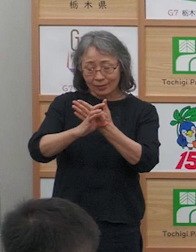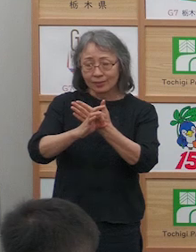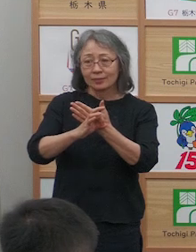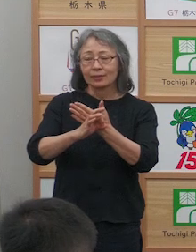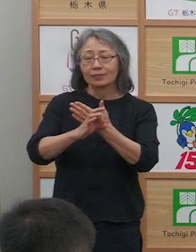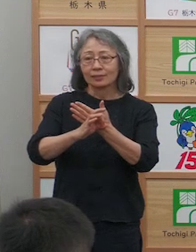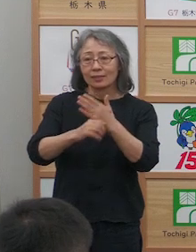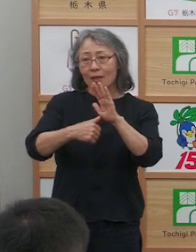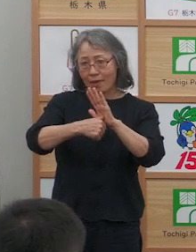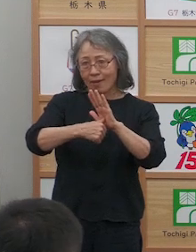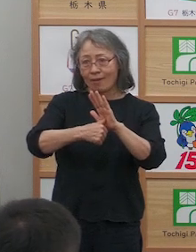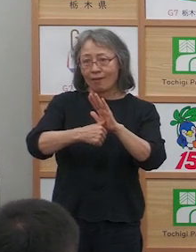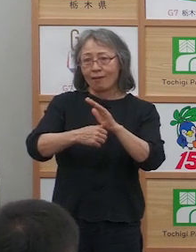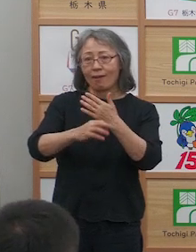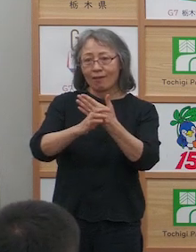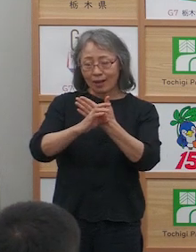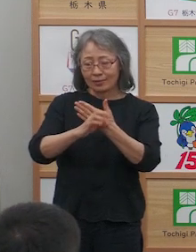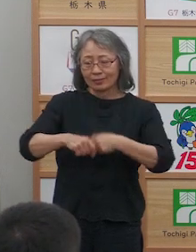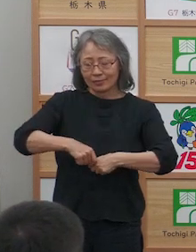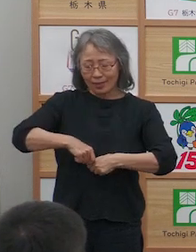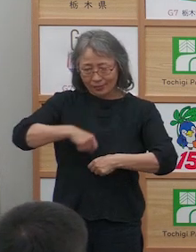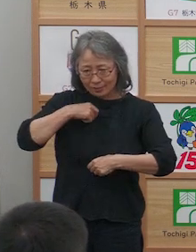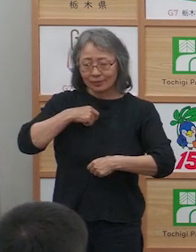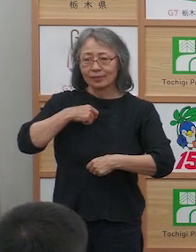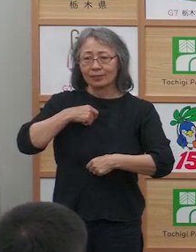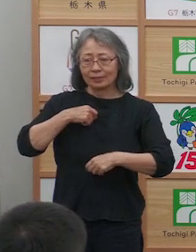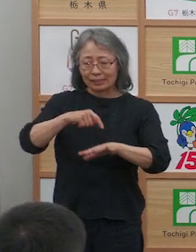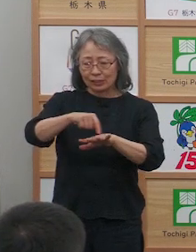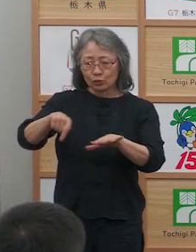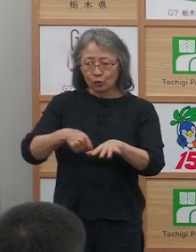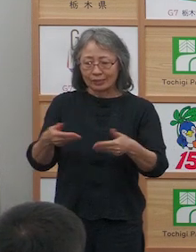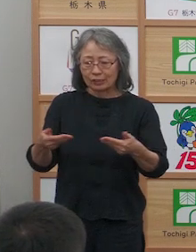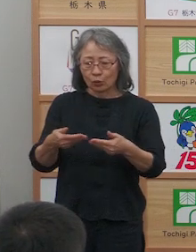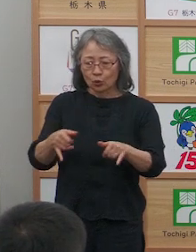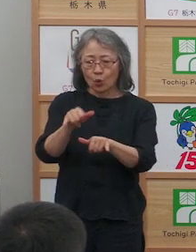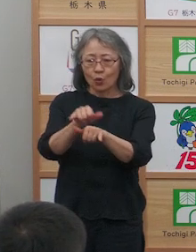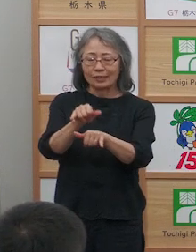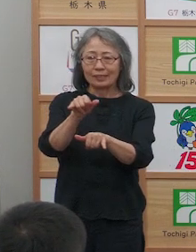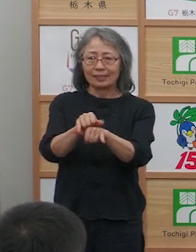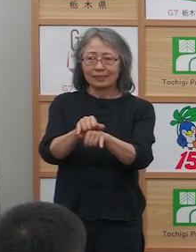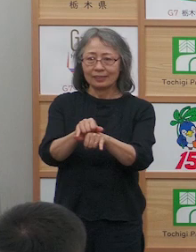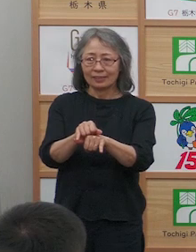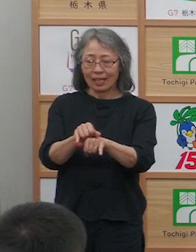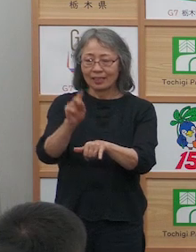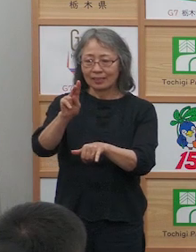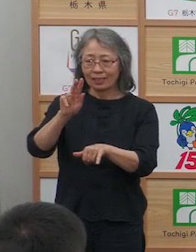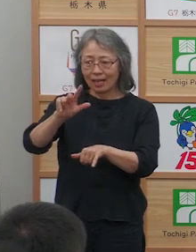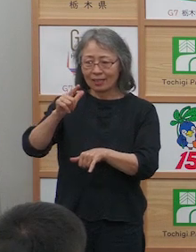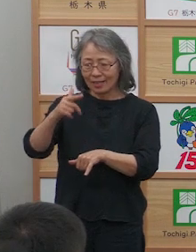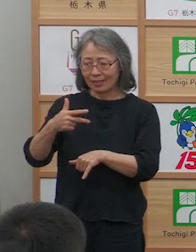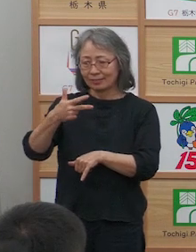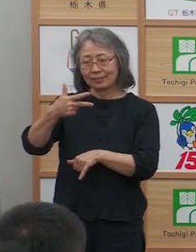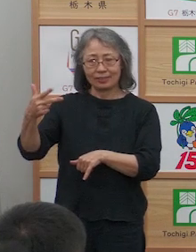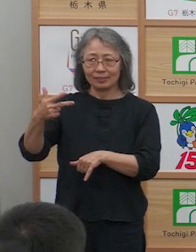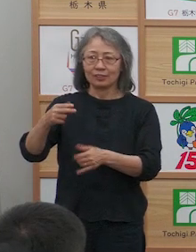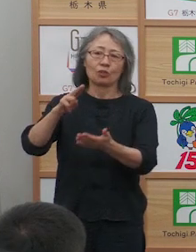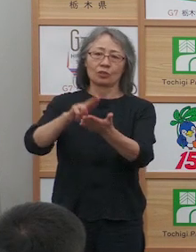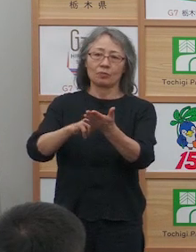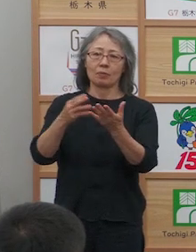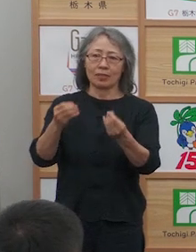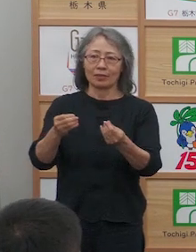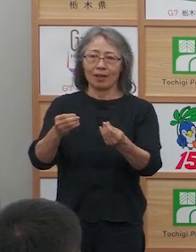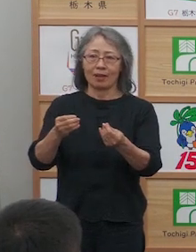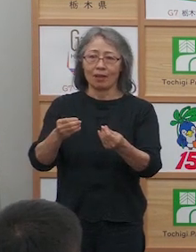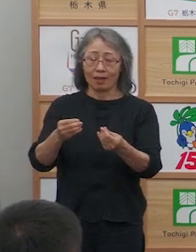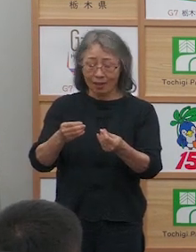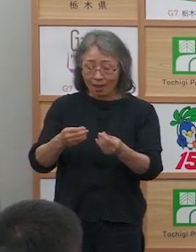仮称としておりました名称を正式に栃木職業人材カレッジと決定し、愛